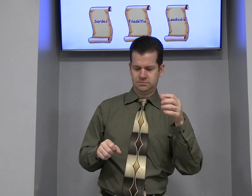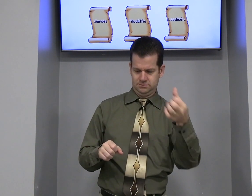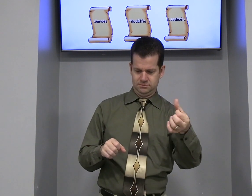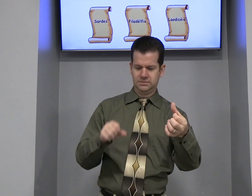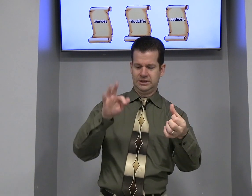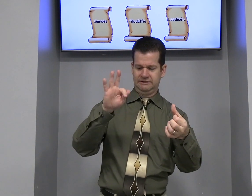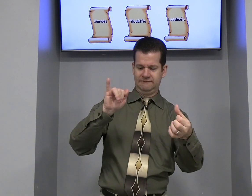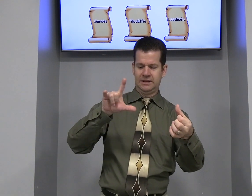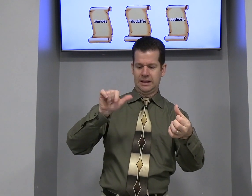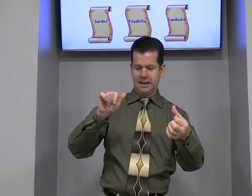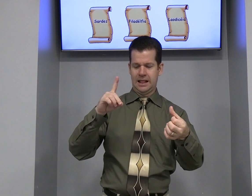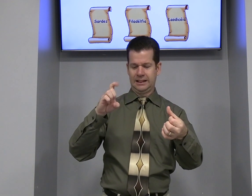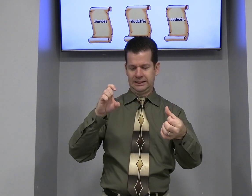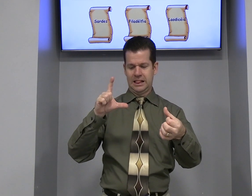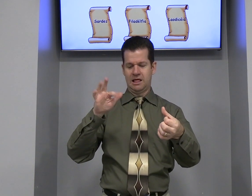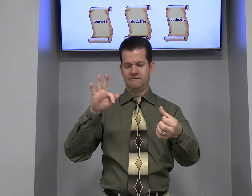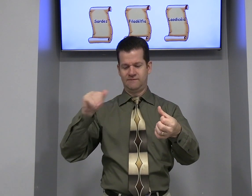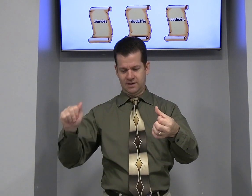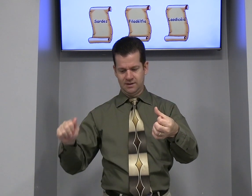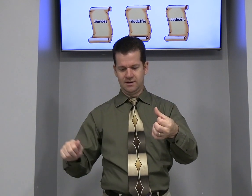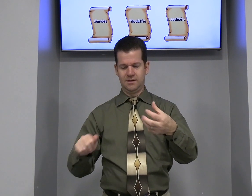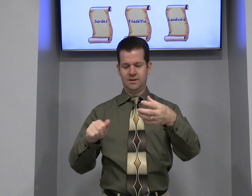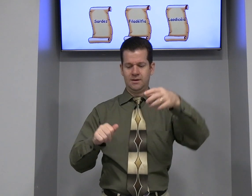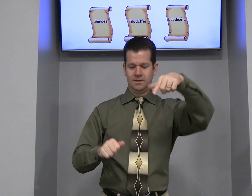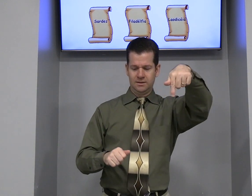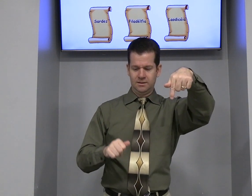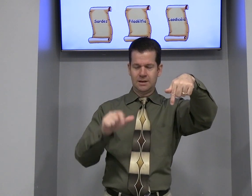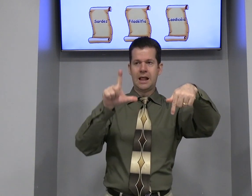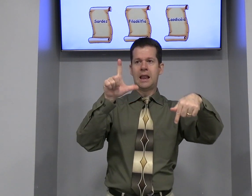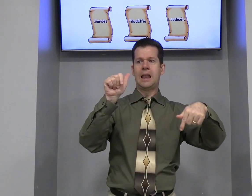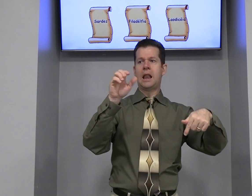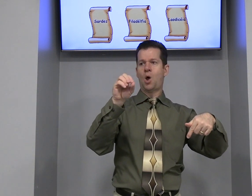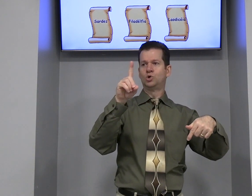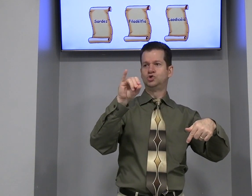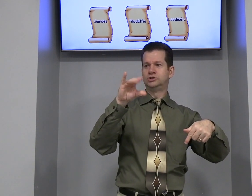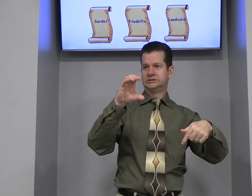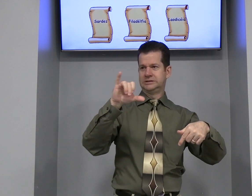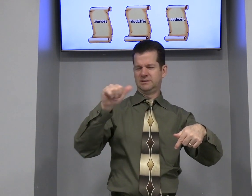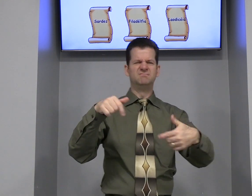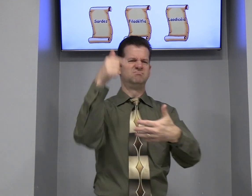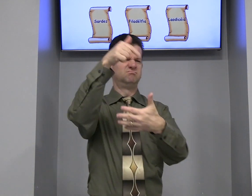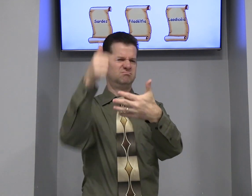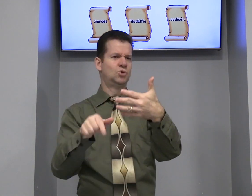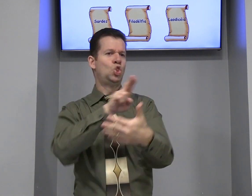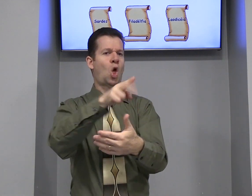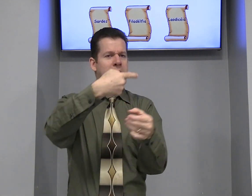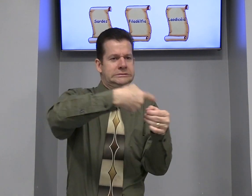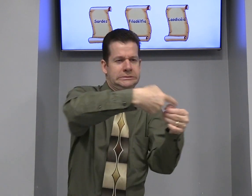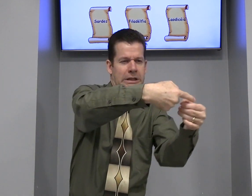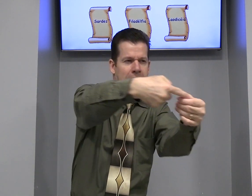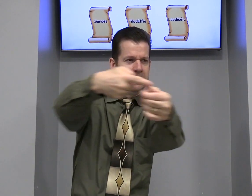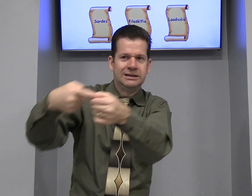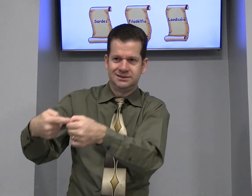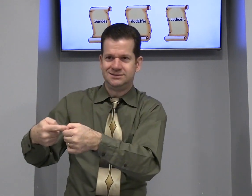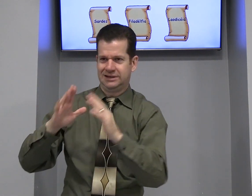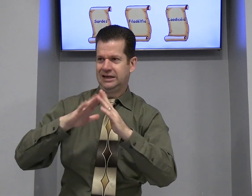sexta, Filadélfia e sétimo, Laodiceia. São os nomes